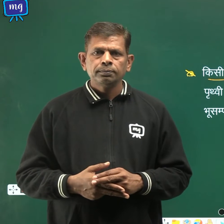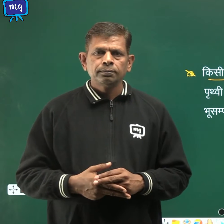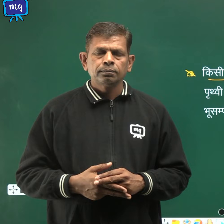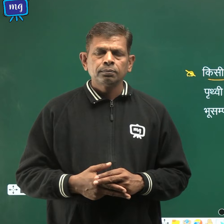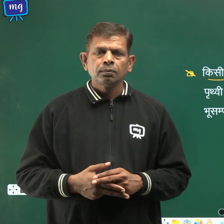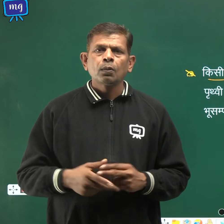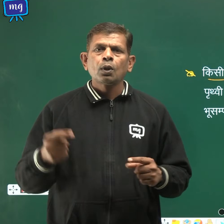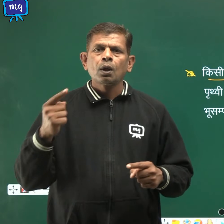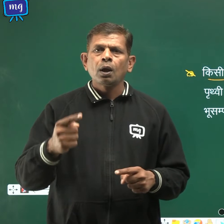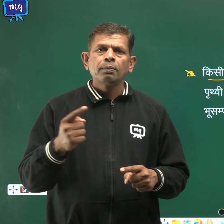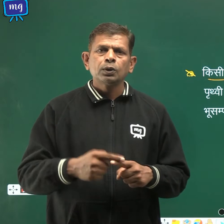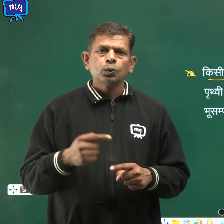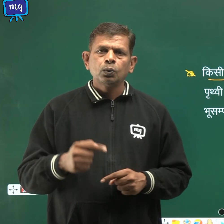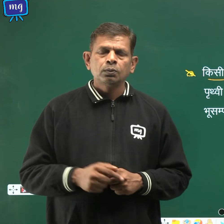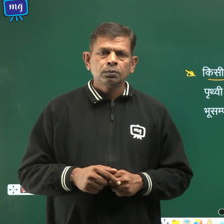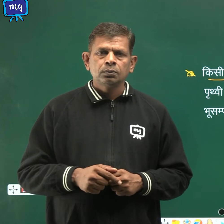आवेश को